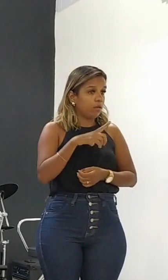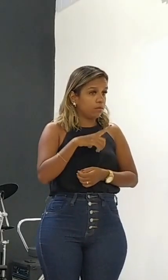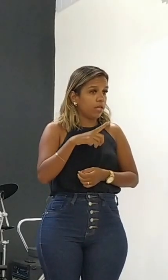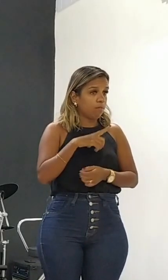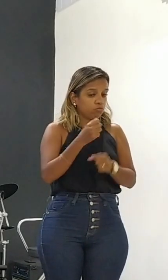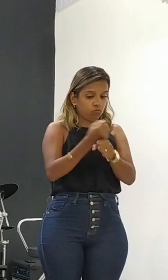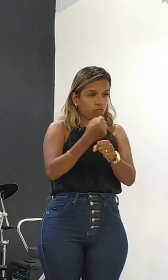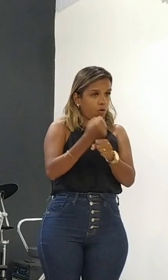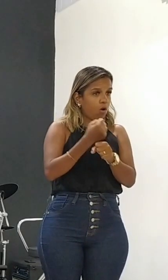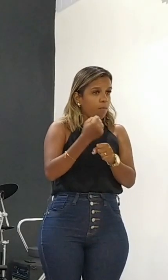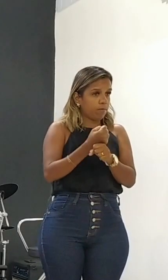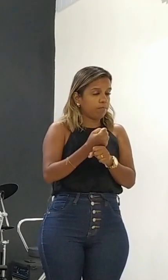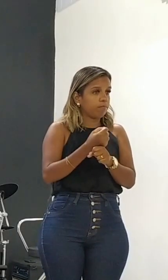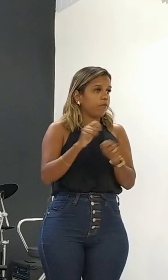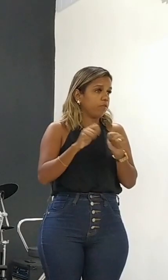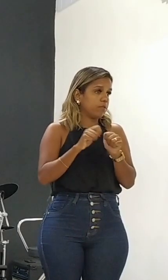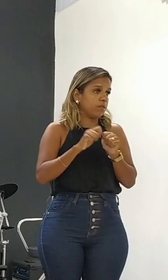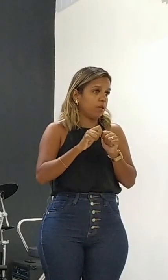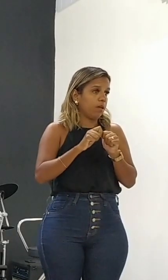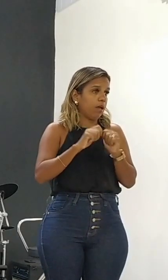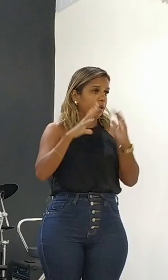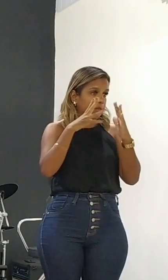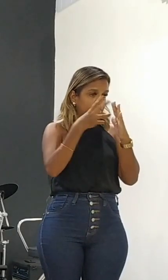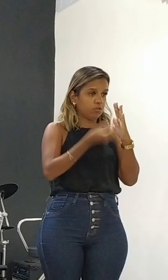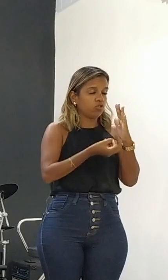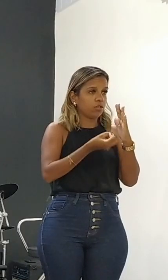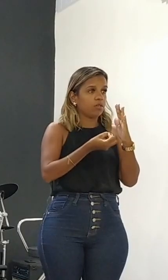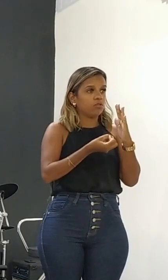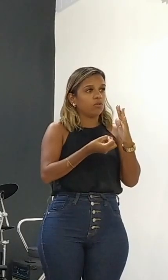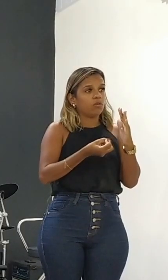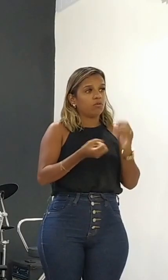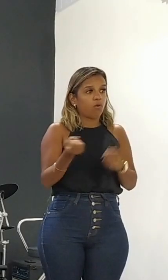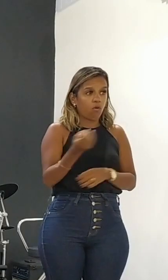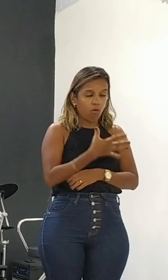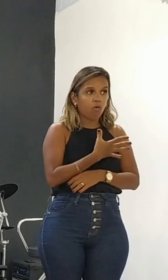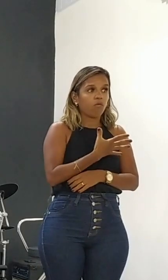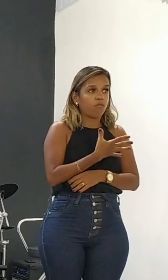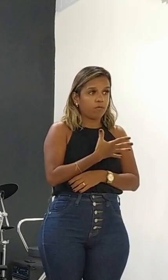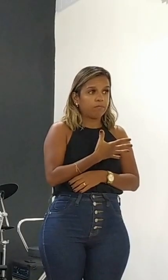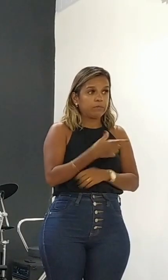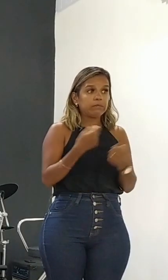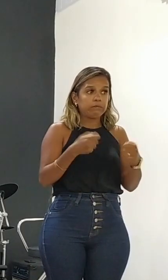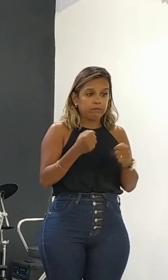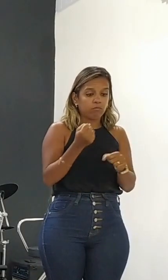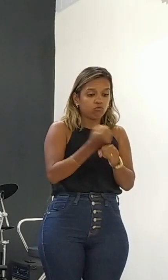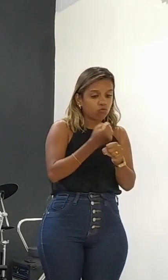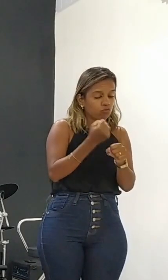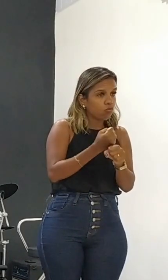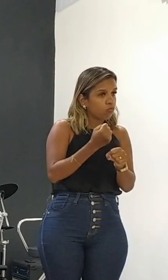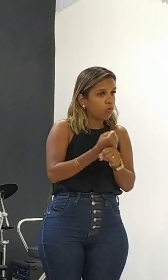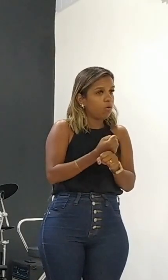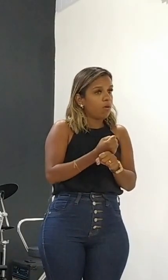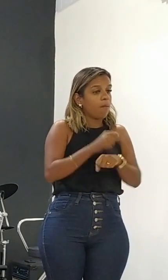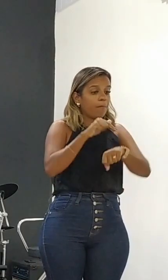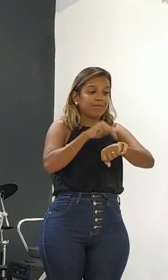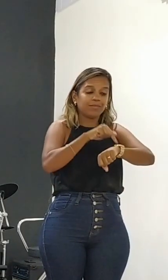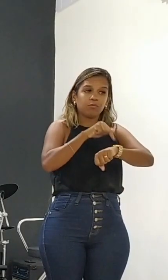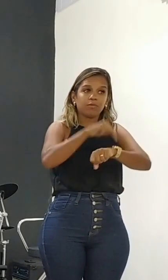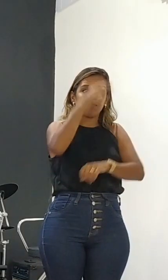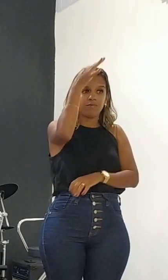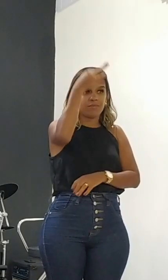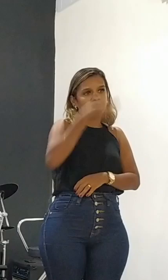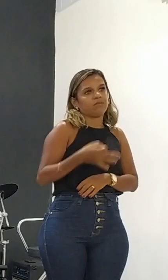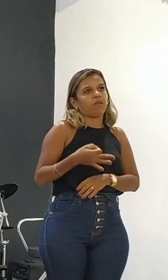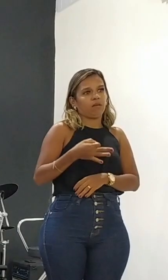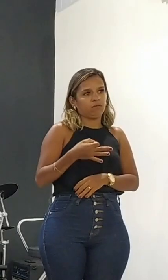obra para realizar, irmãos. Amém? Uma obra para realizar. Temos uma igreja para construir. Mas isso vai ser no tempo certo de